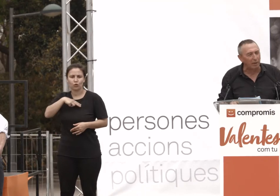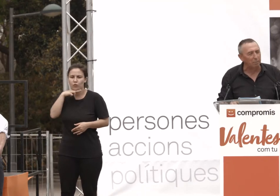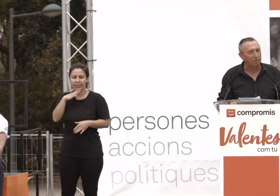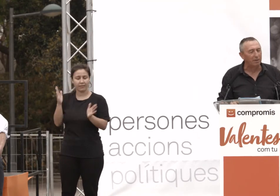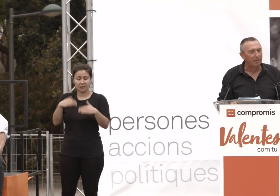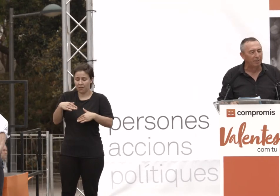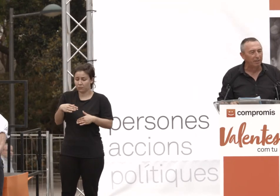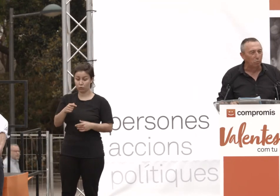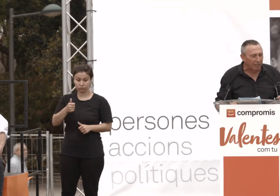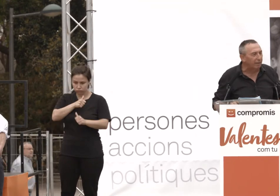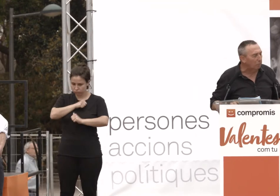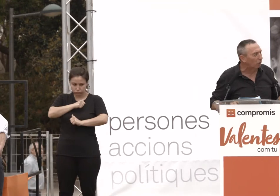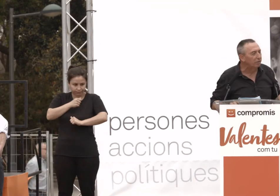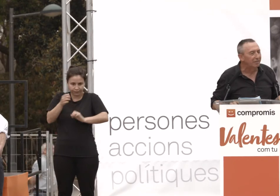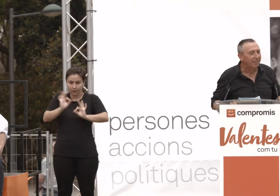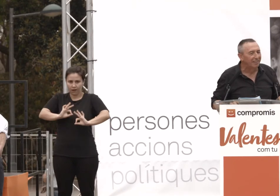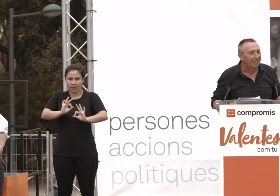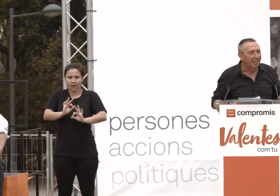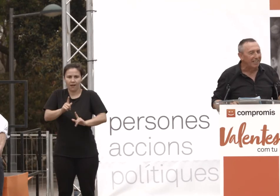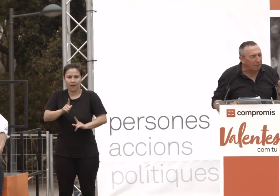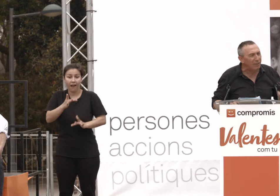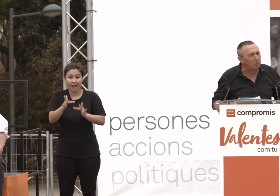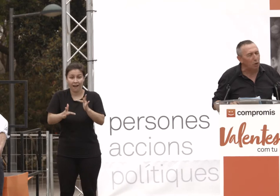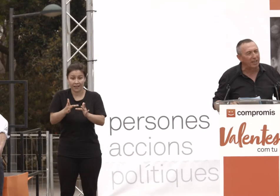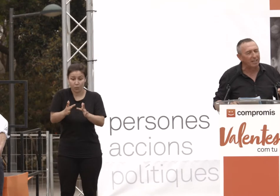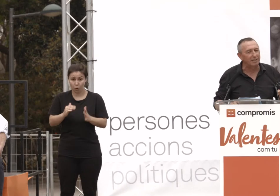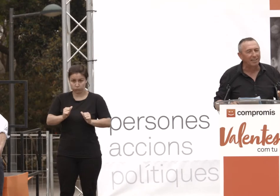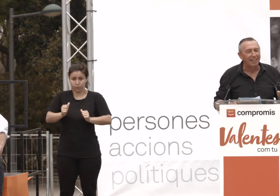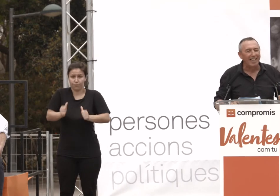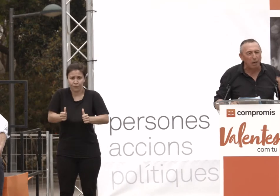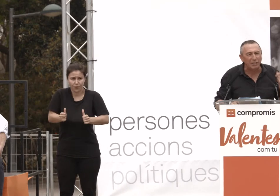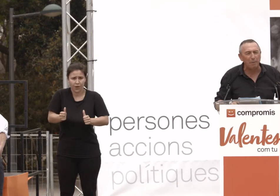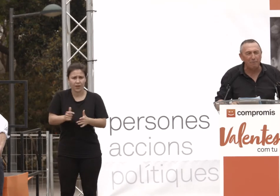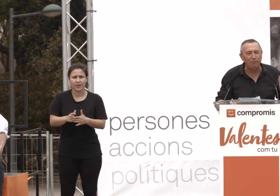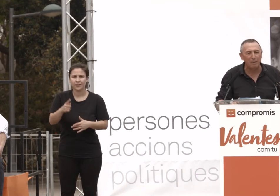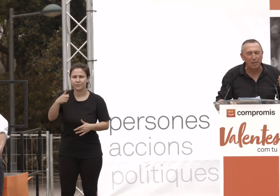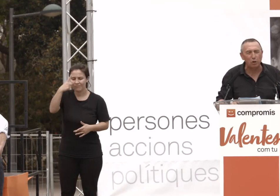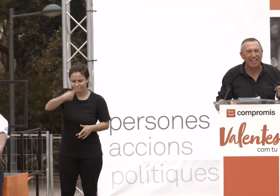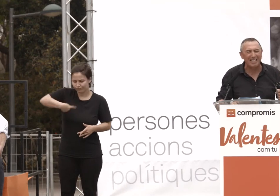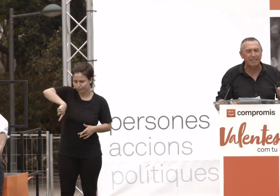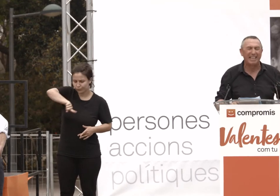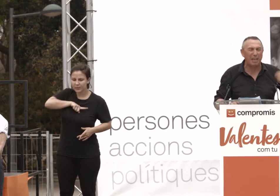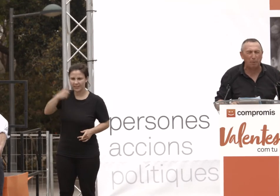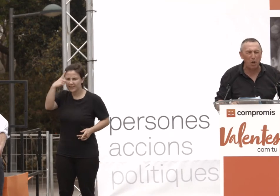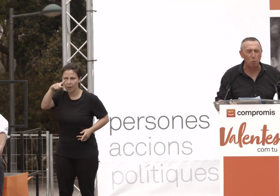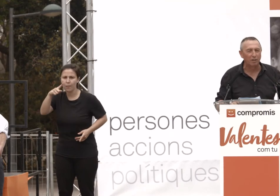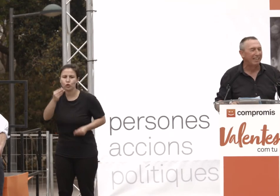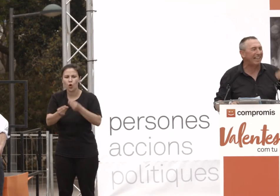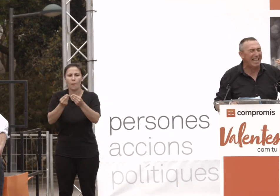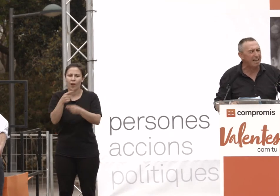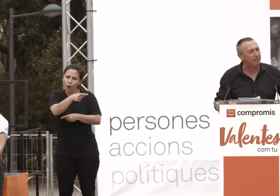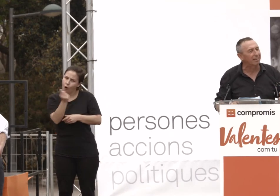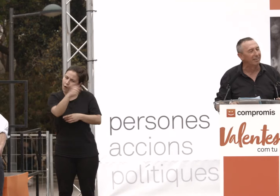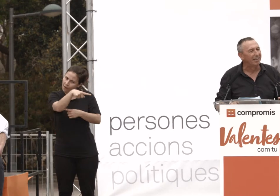se ho esperaven. Ho ha dit Ribó. Estem fent-ho millor que ells. Ho sabem fer millor que ells, de prou,